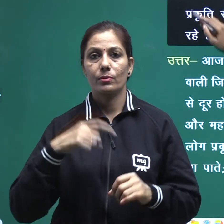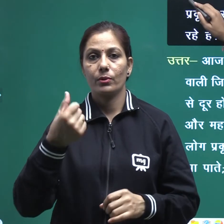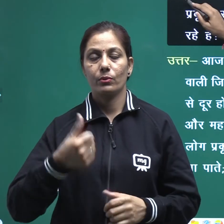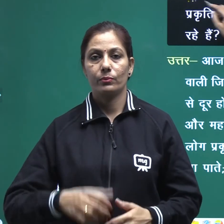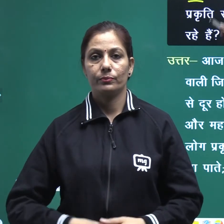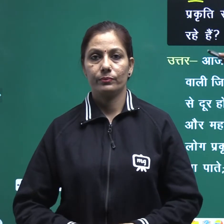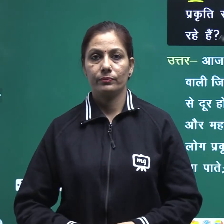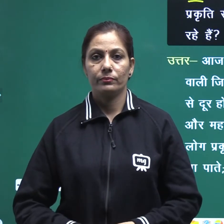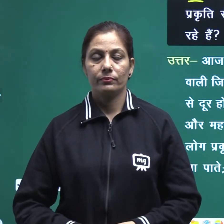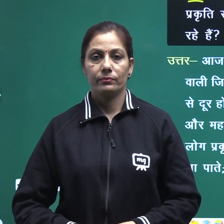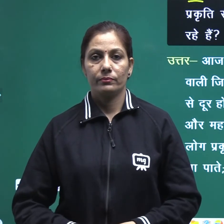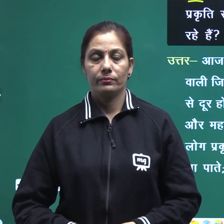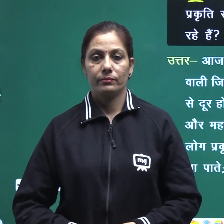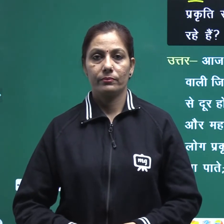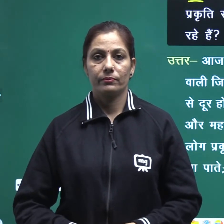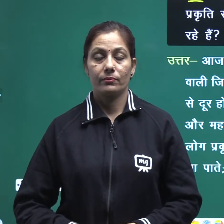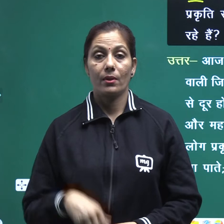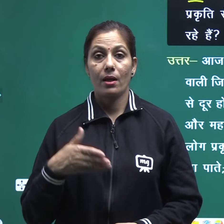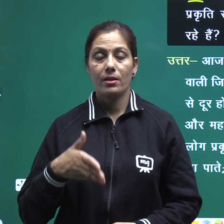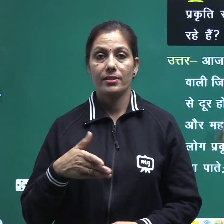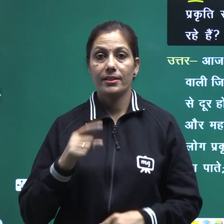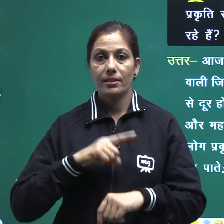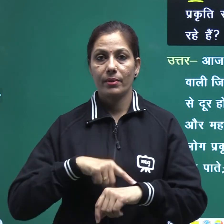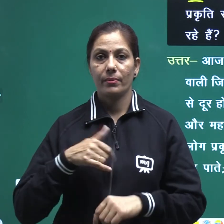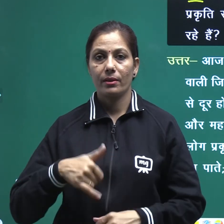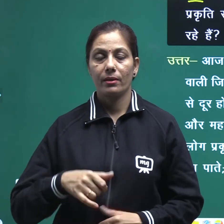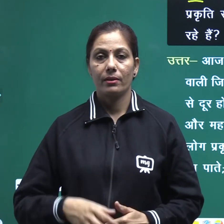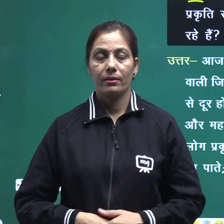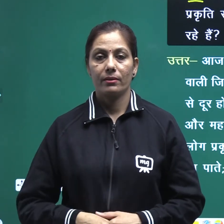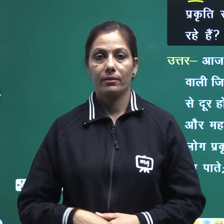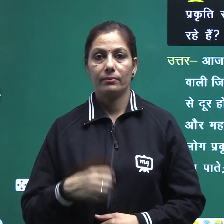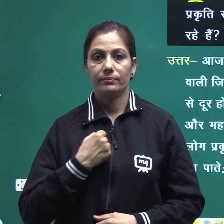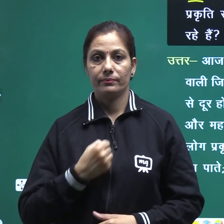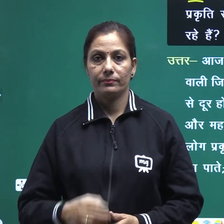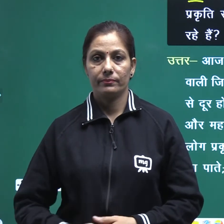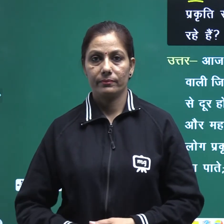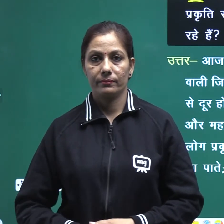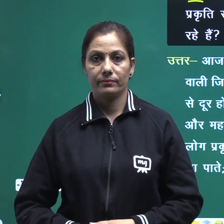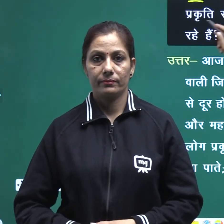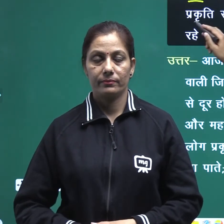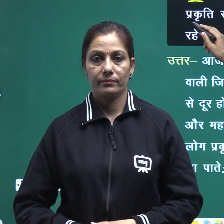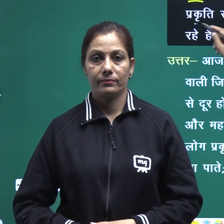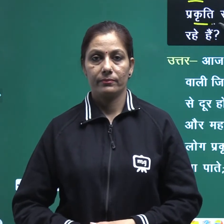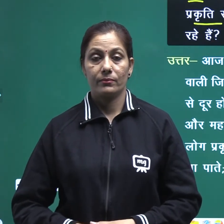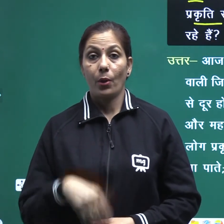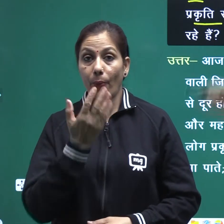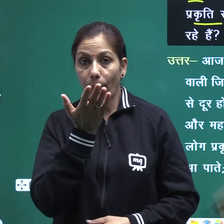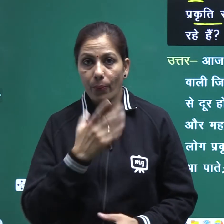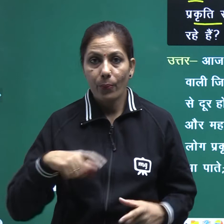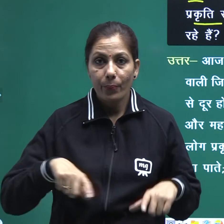ओं कि वर्तमान समय में कि हम कि प्रकृति